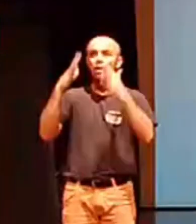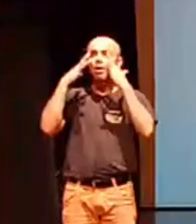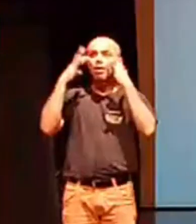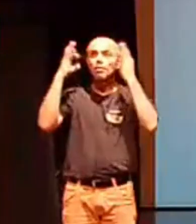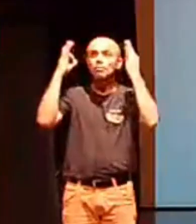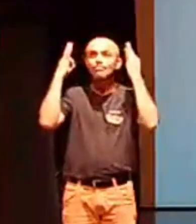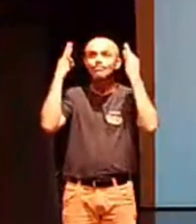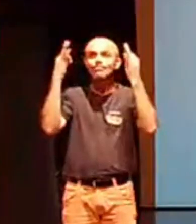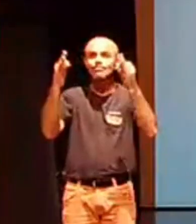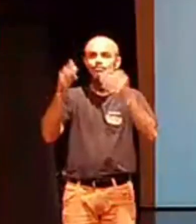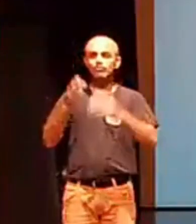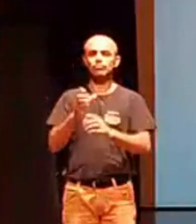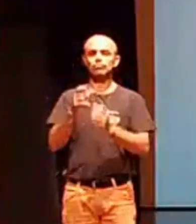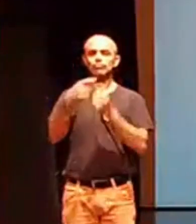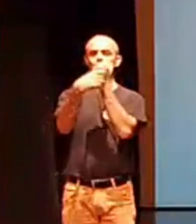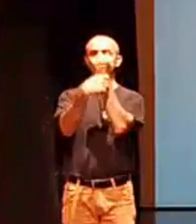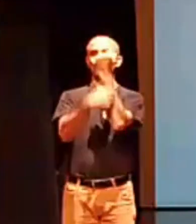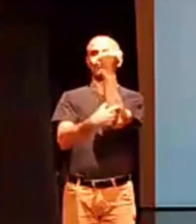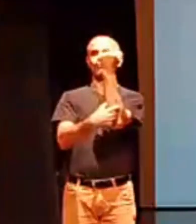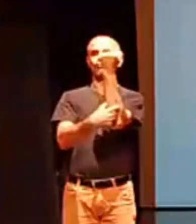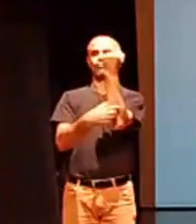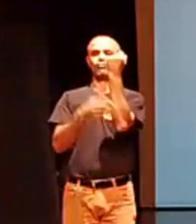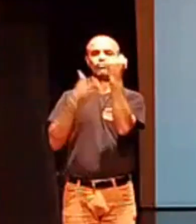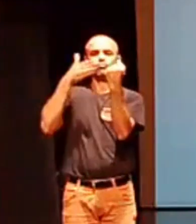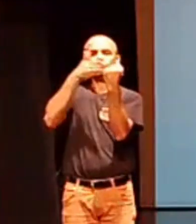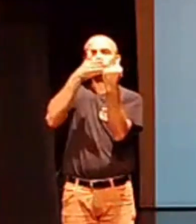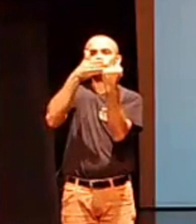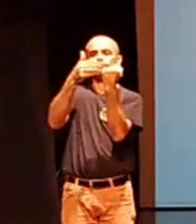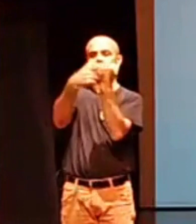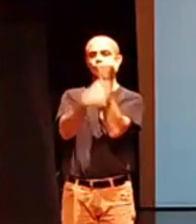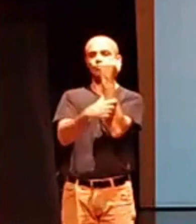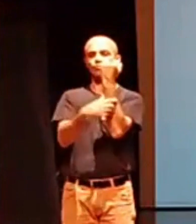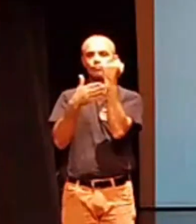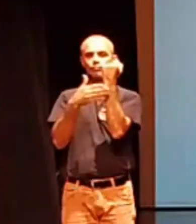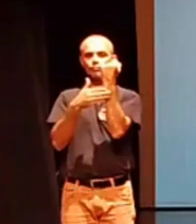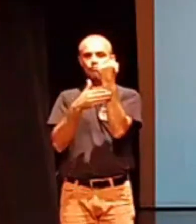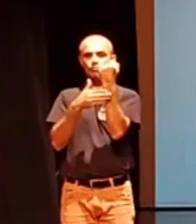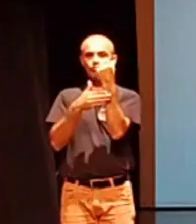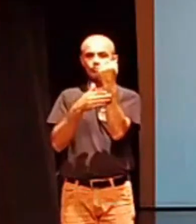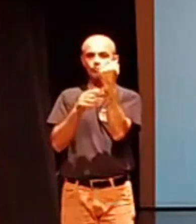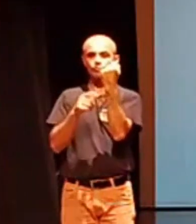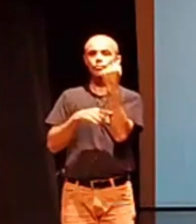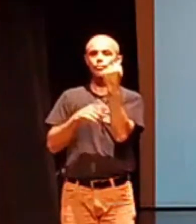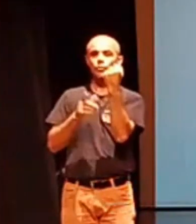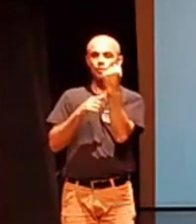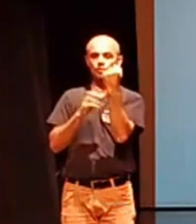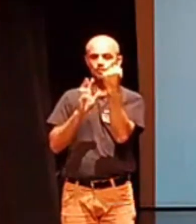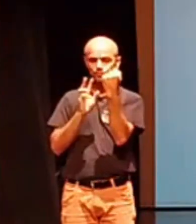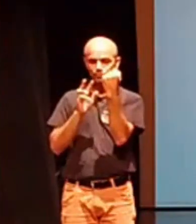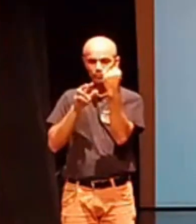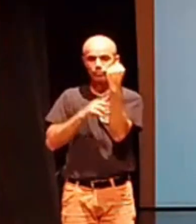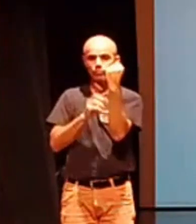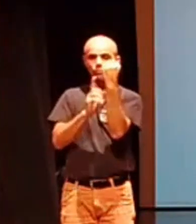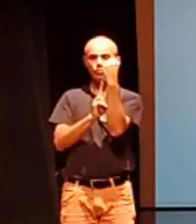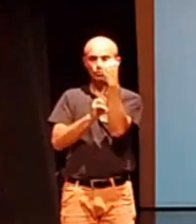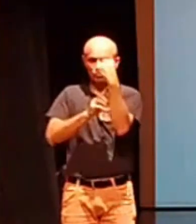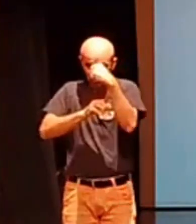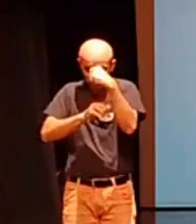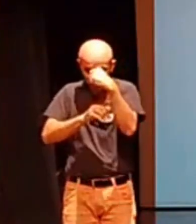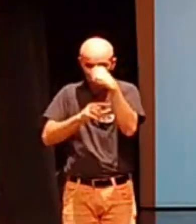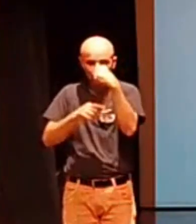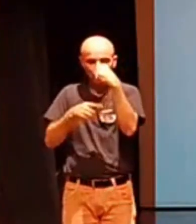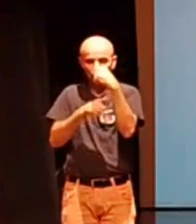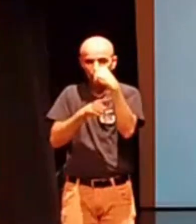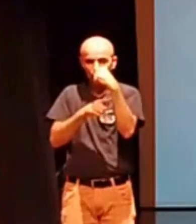na cadeia posterior, você vai ter muita anteriorização. Diferente daquela pessoa que tem um enrolamento maior e vai ter